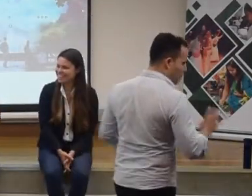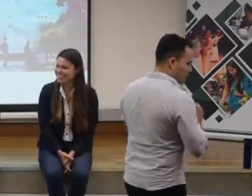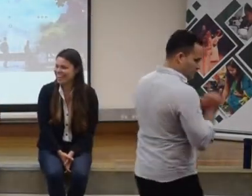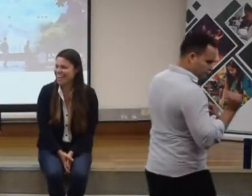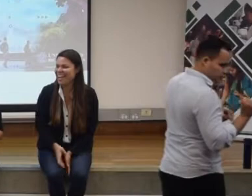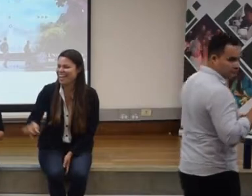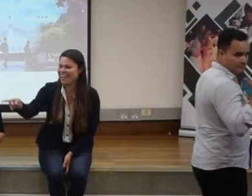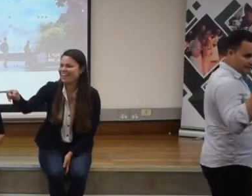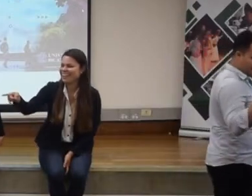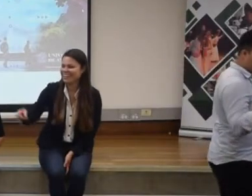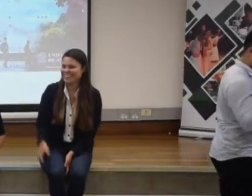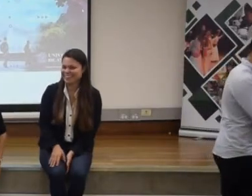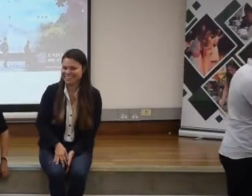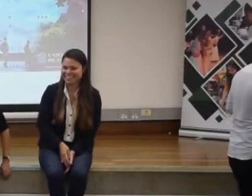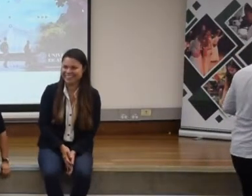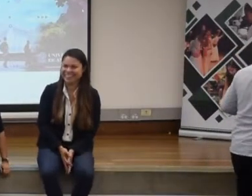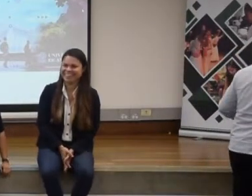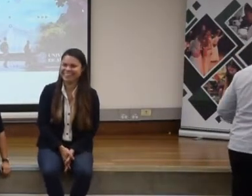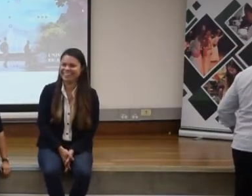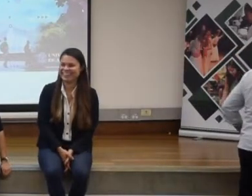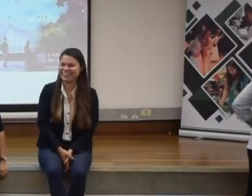uno